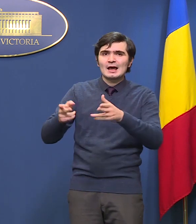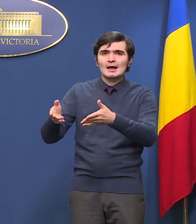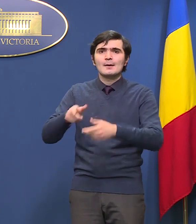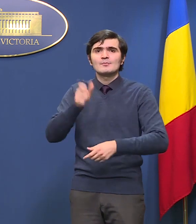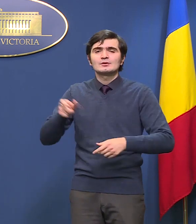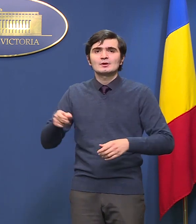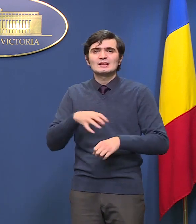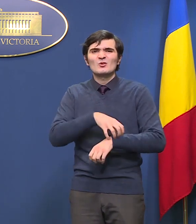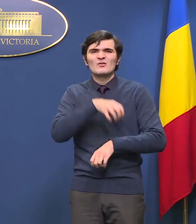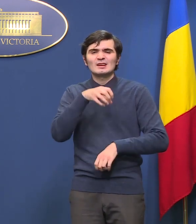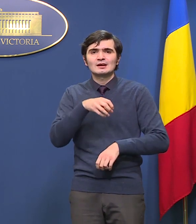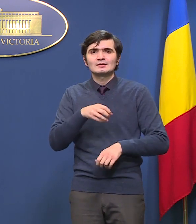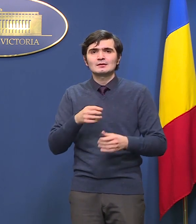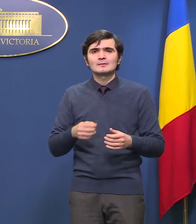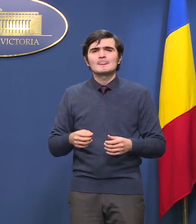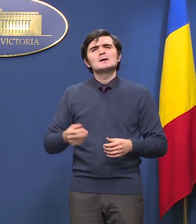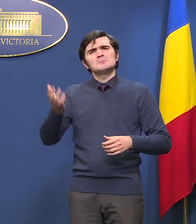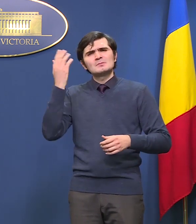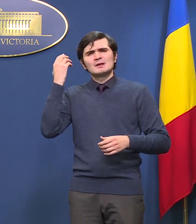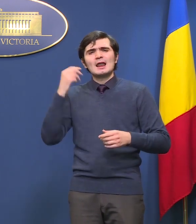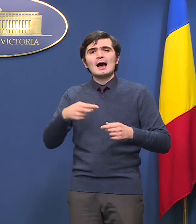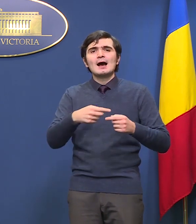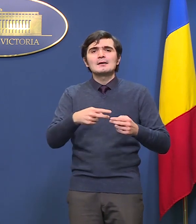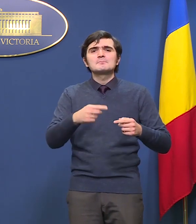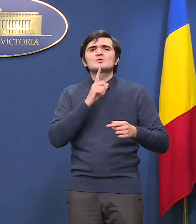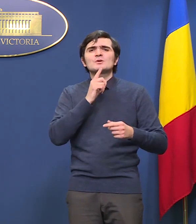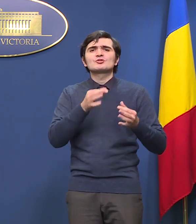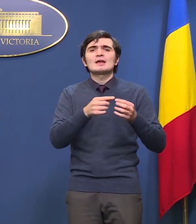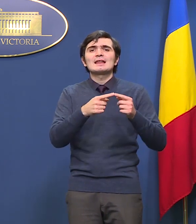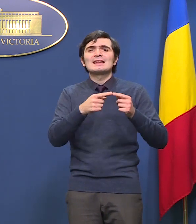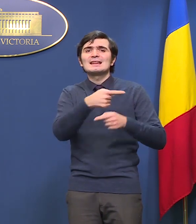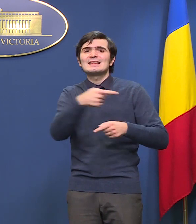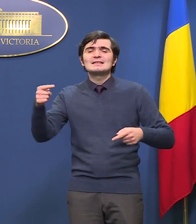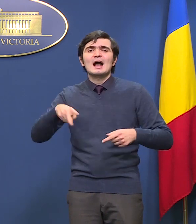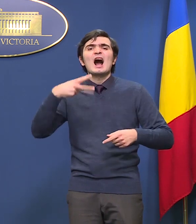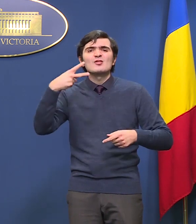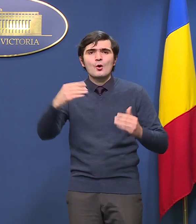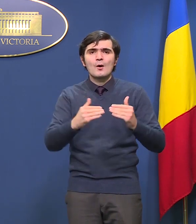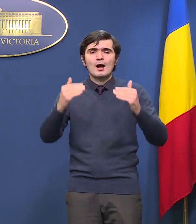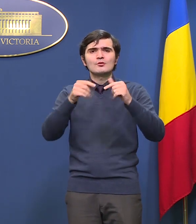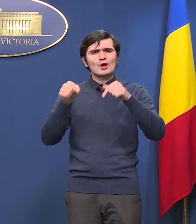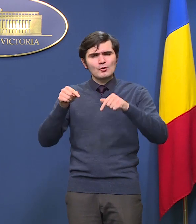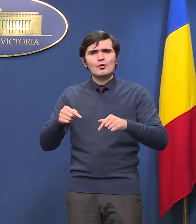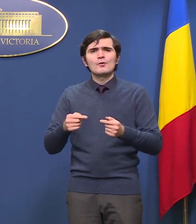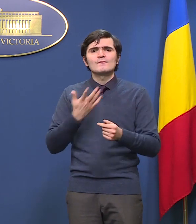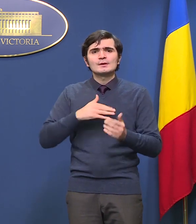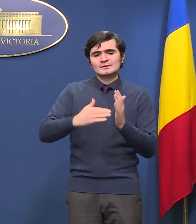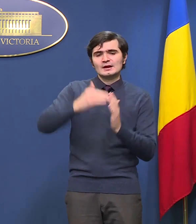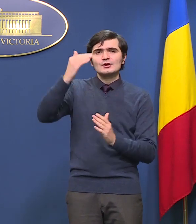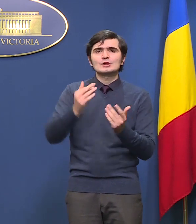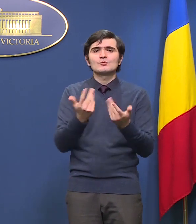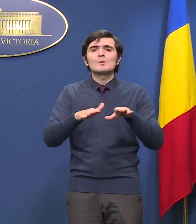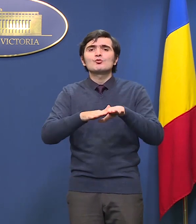și în linia a doua, deja în linia a doua, spitale pneumologice, spitale infecțioase și așa mai departe, se crește numărul de paturi și